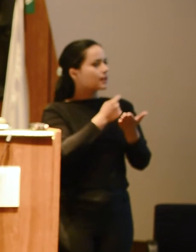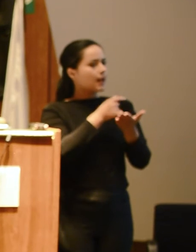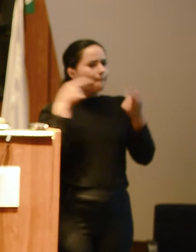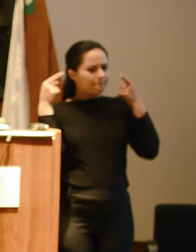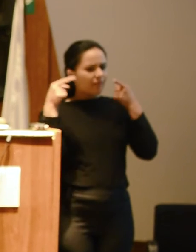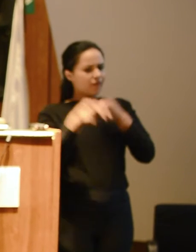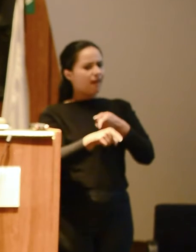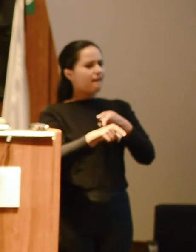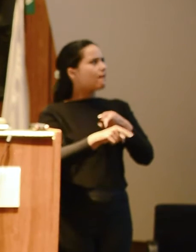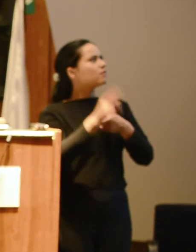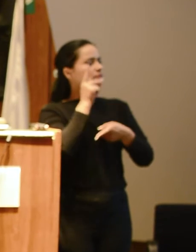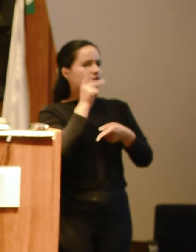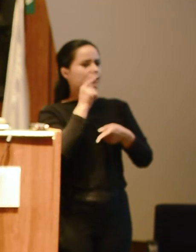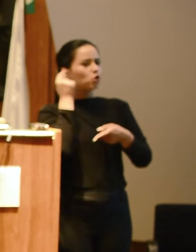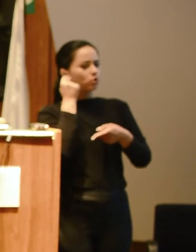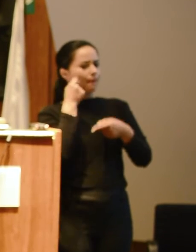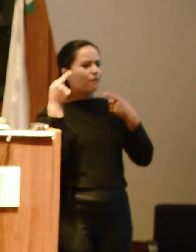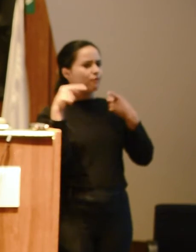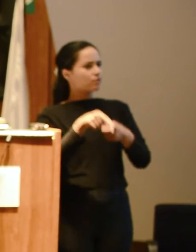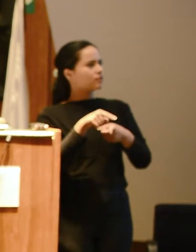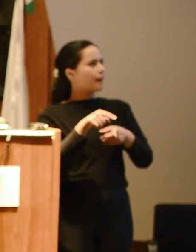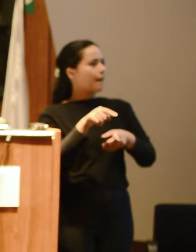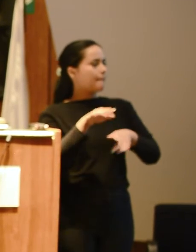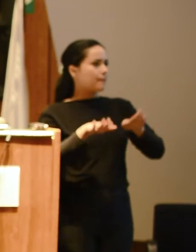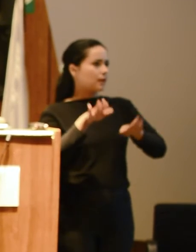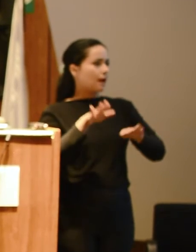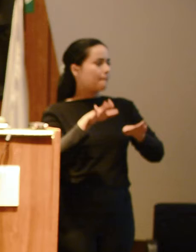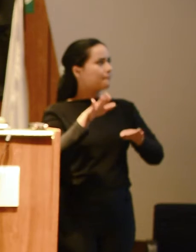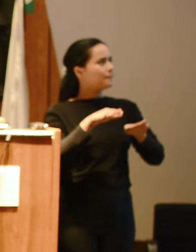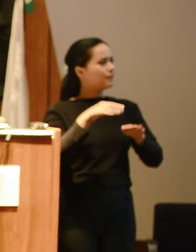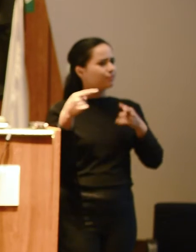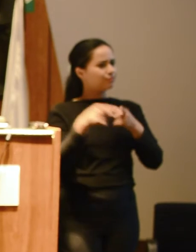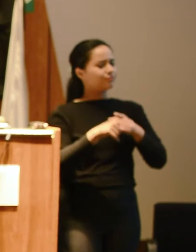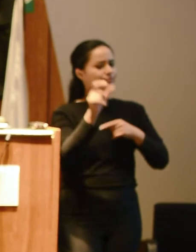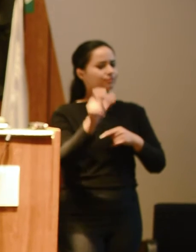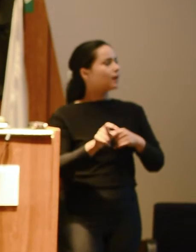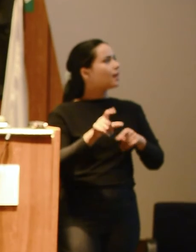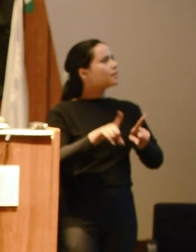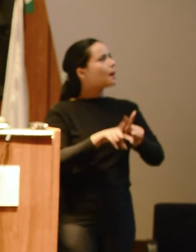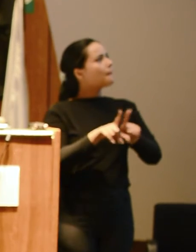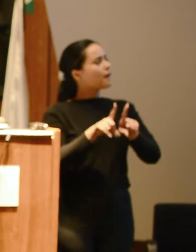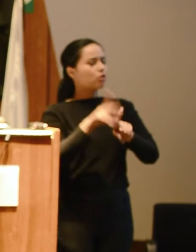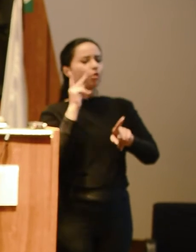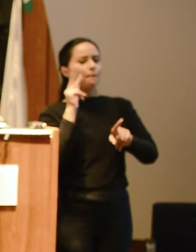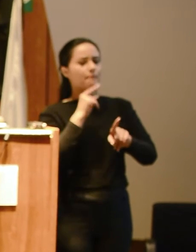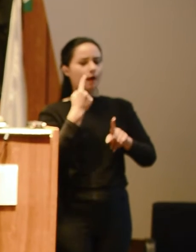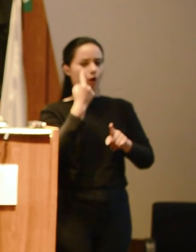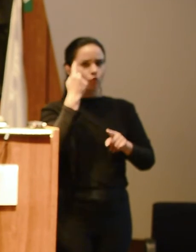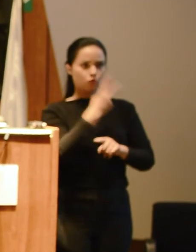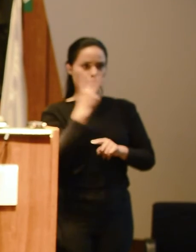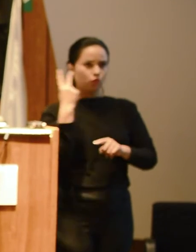severa, vamos dizer, uma surdez profunda e moderadamente severa de um lado para limiares praticamente normais